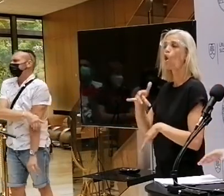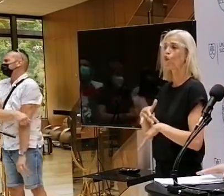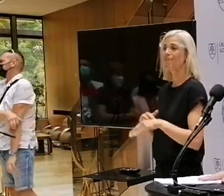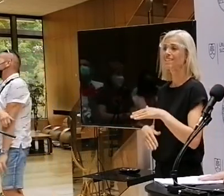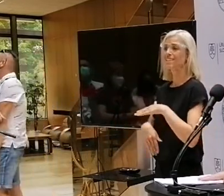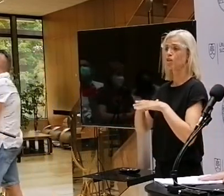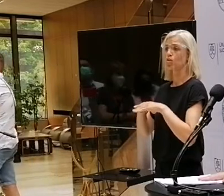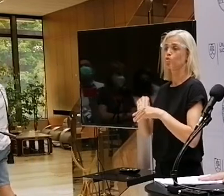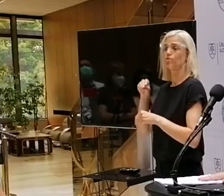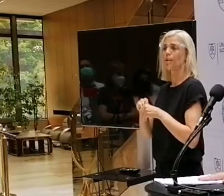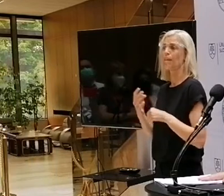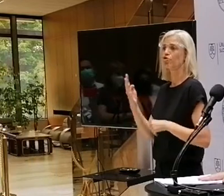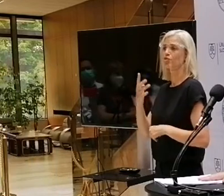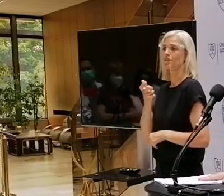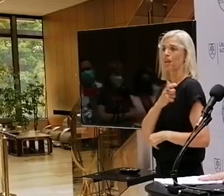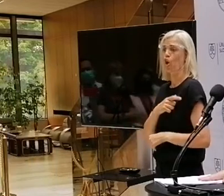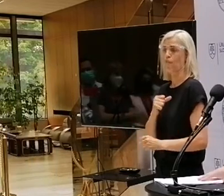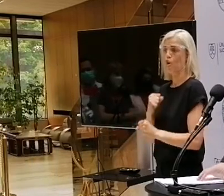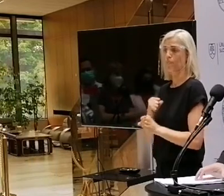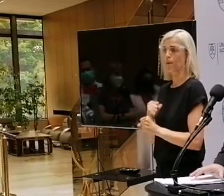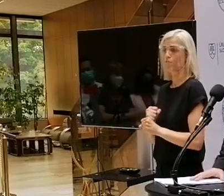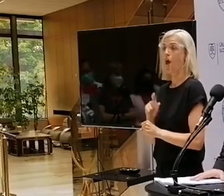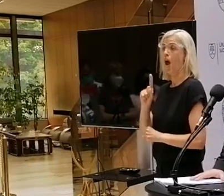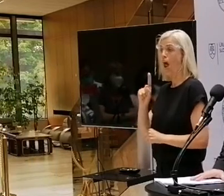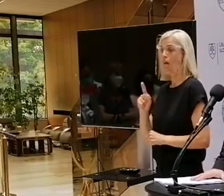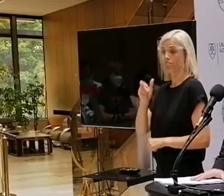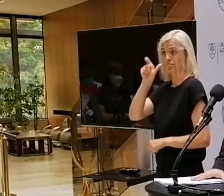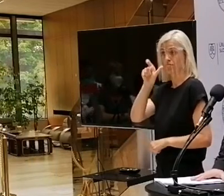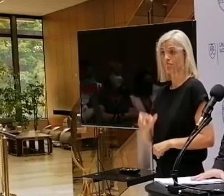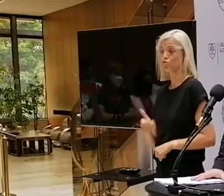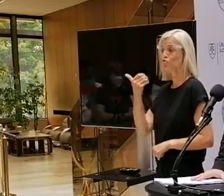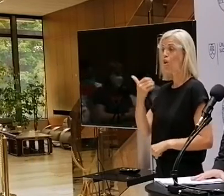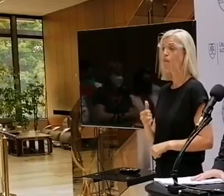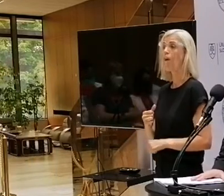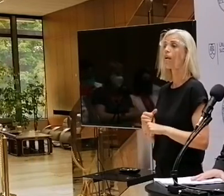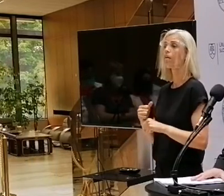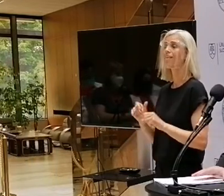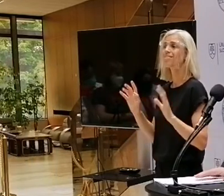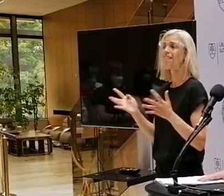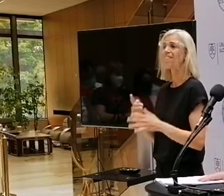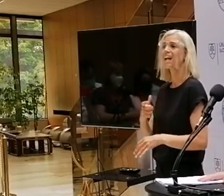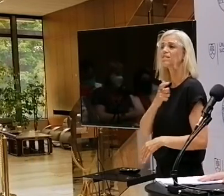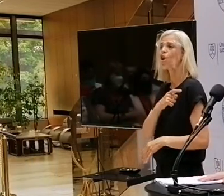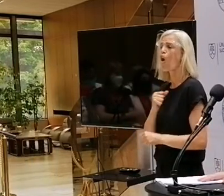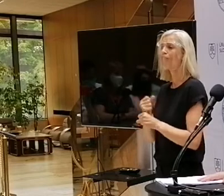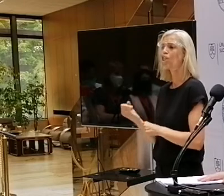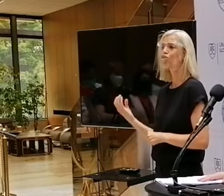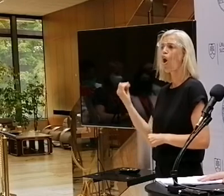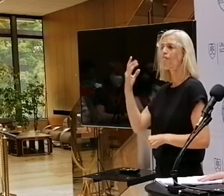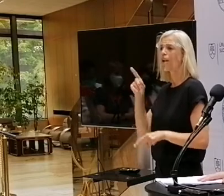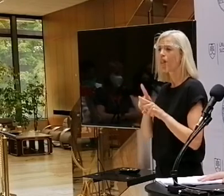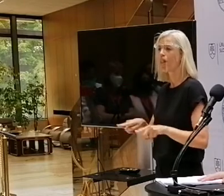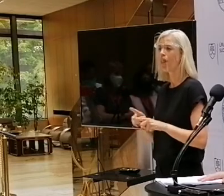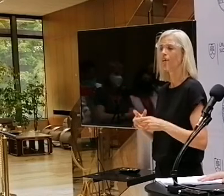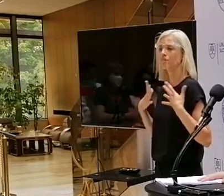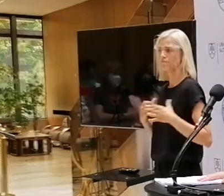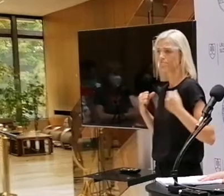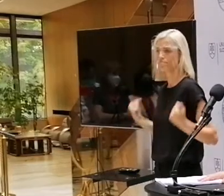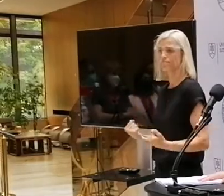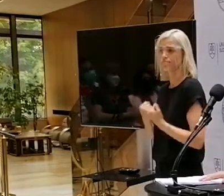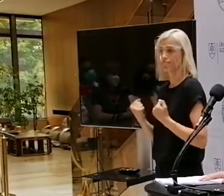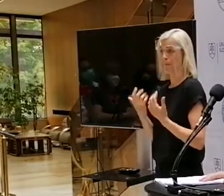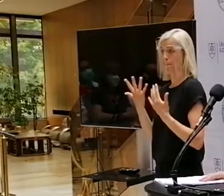týka 40 odpracovaných rokov. Ale nemôžeme chcieť od človeka, ktorý robí od 19 rokov v továrni fyzickú manuálnu